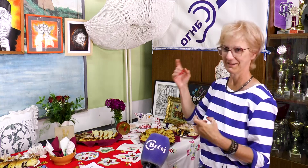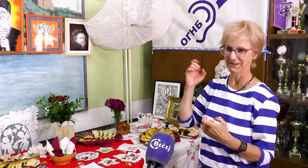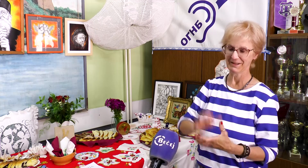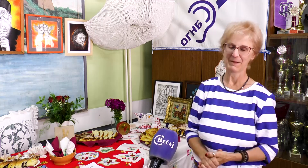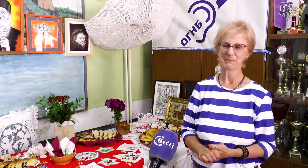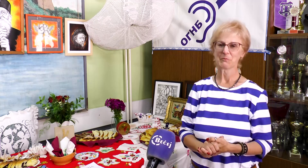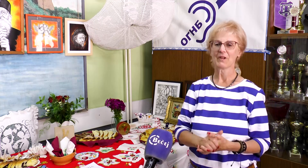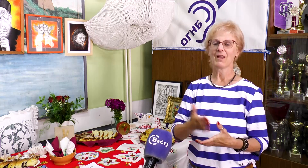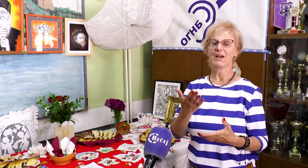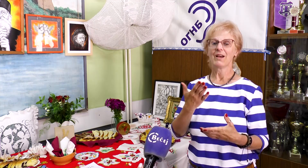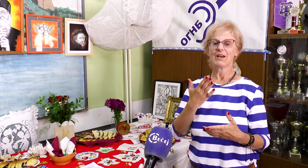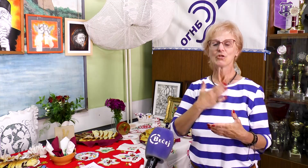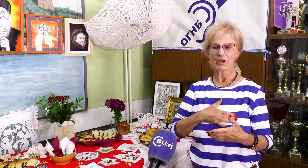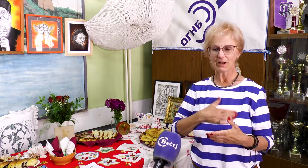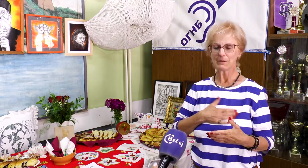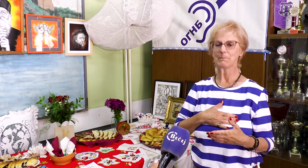slika.